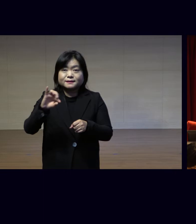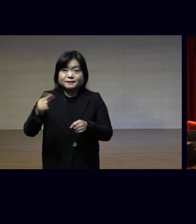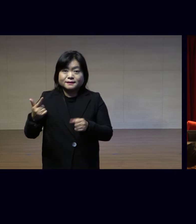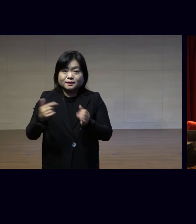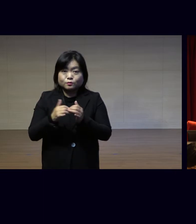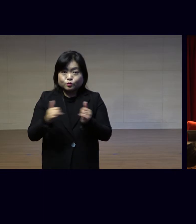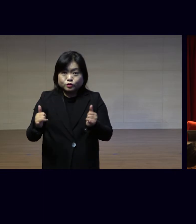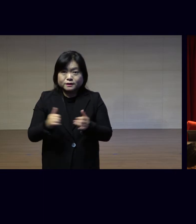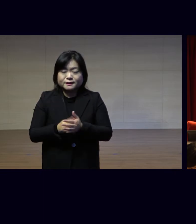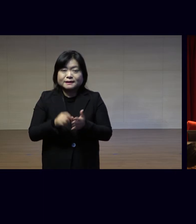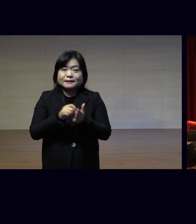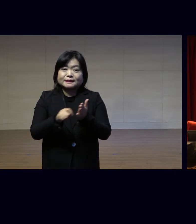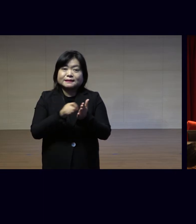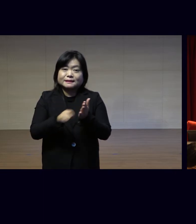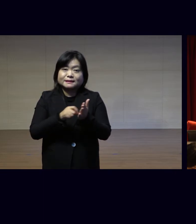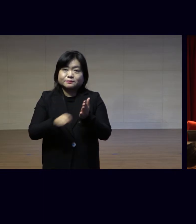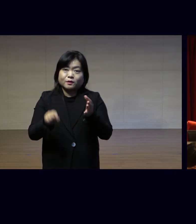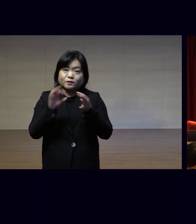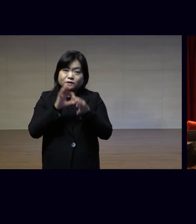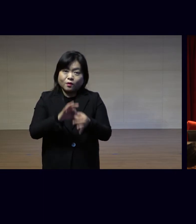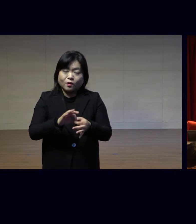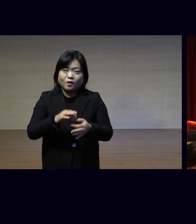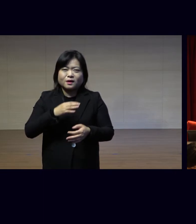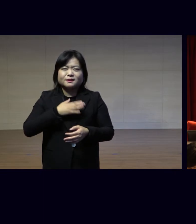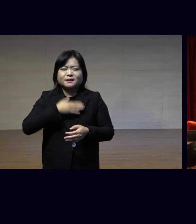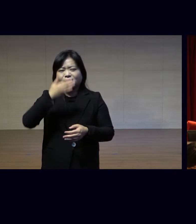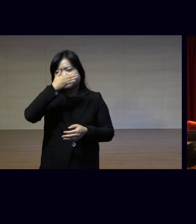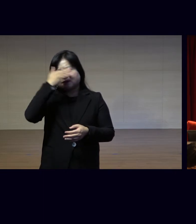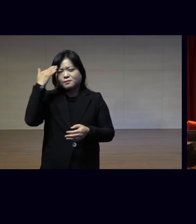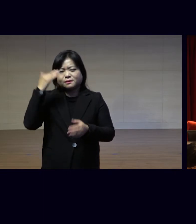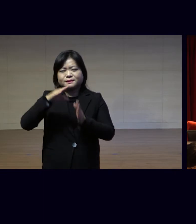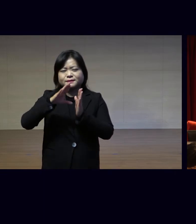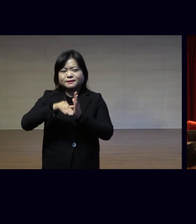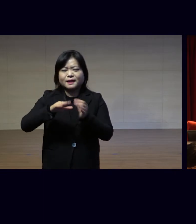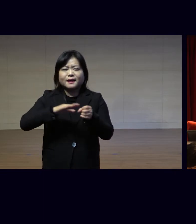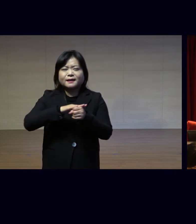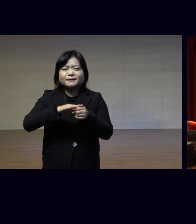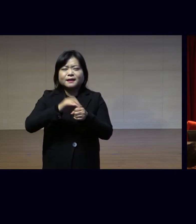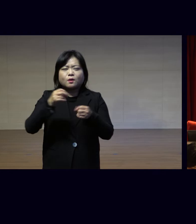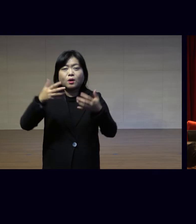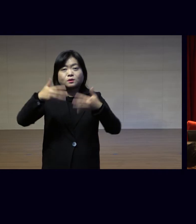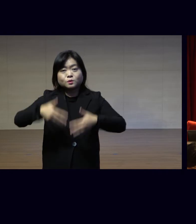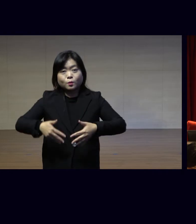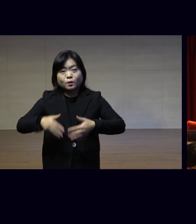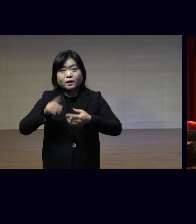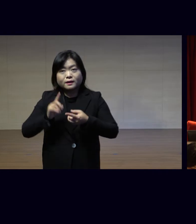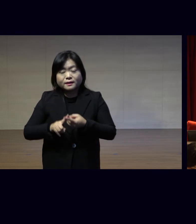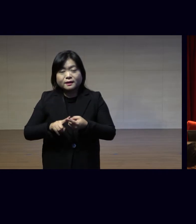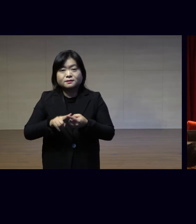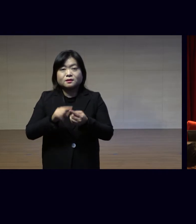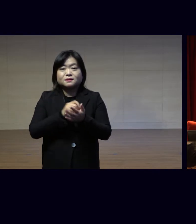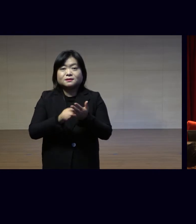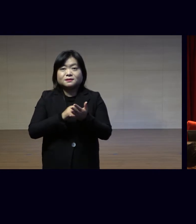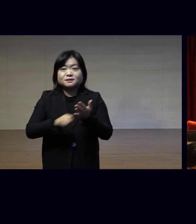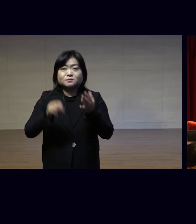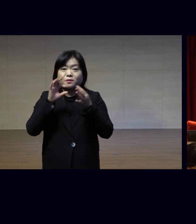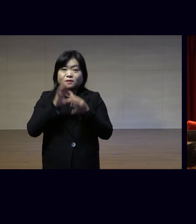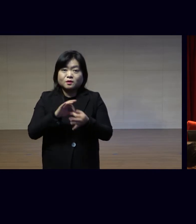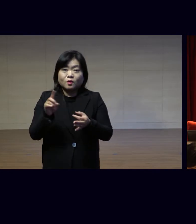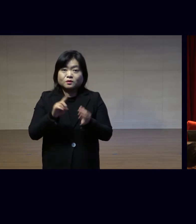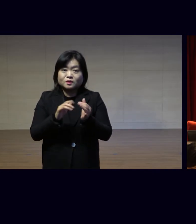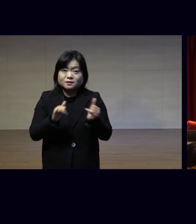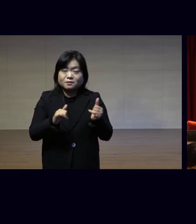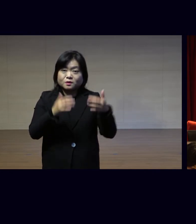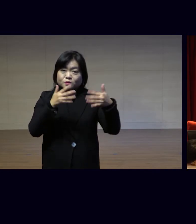이제 글을 쓰면서 자기의 젊었을 때의 사랑과 조건에 대해서 쓰면서 어떤